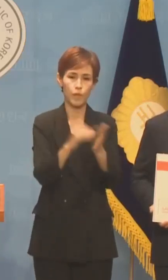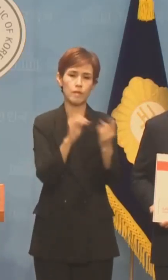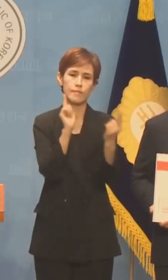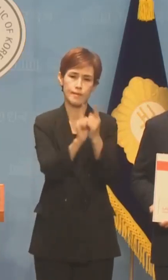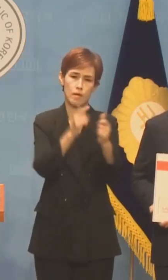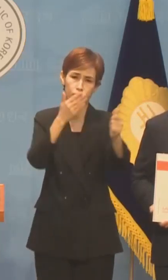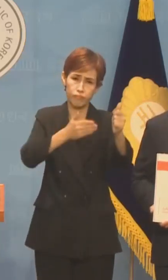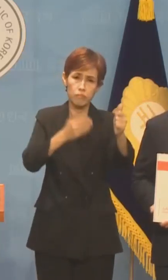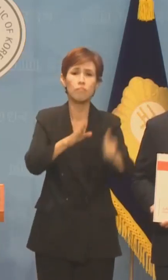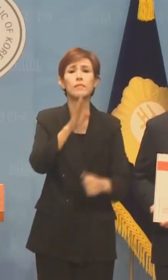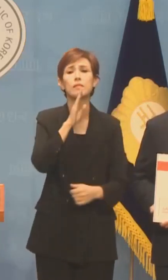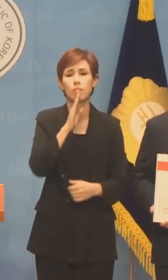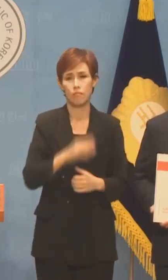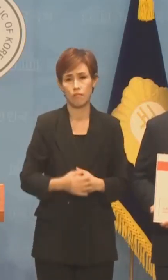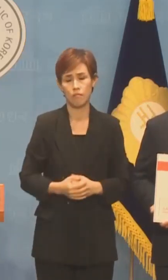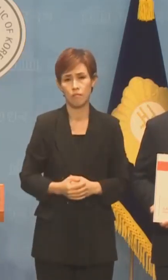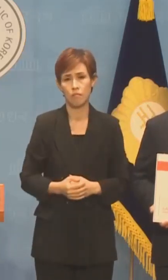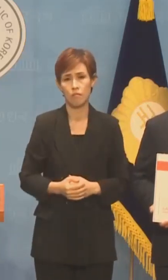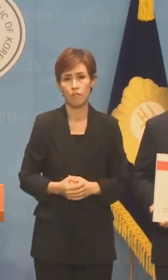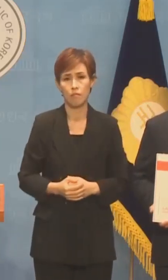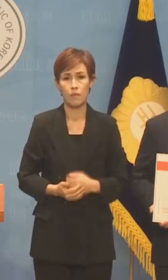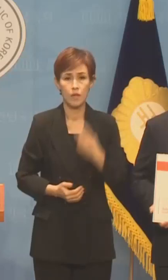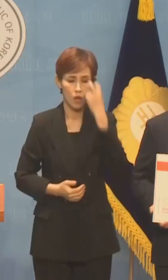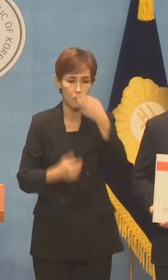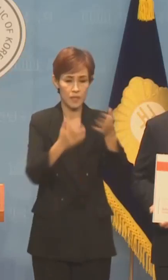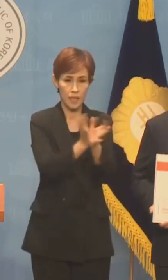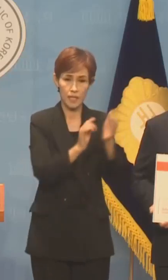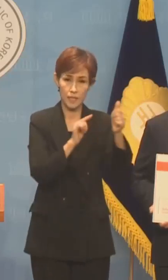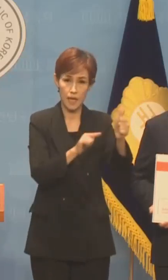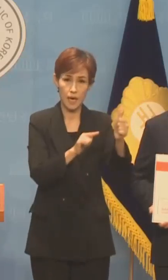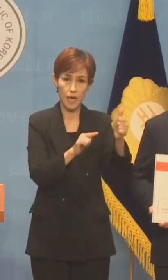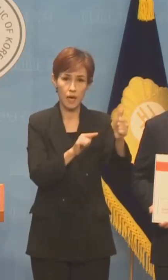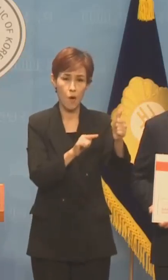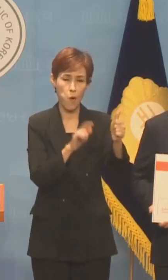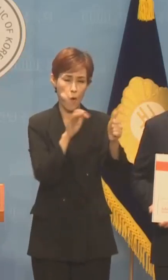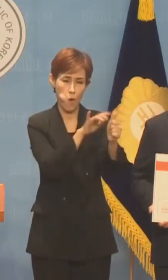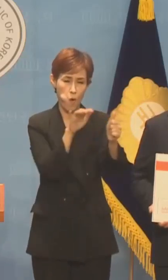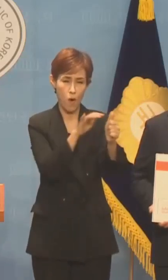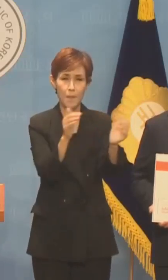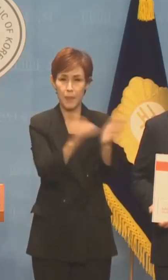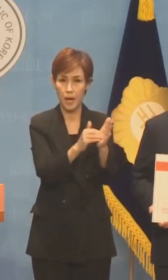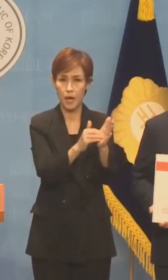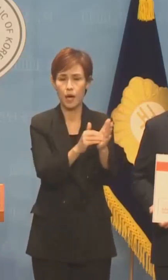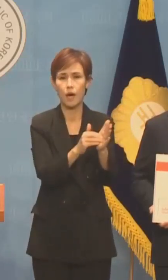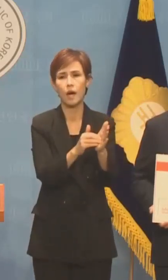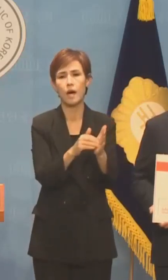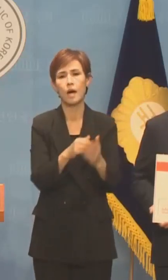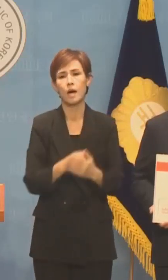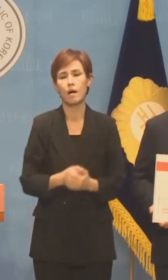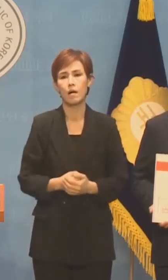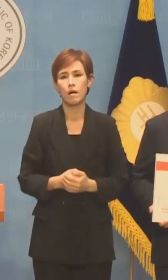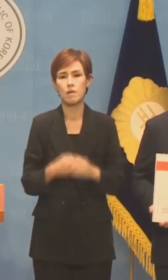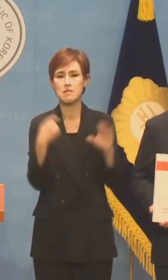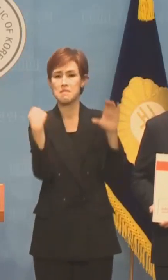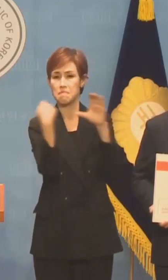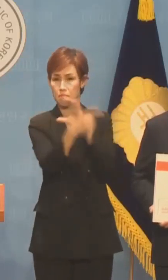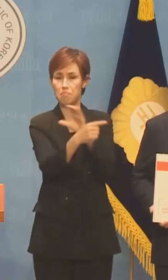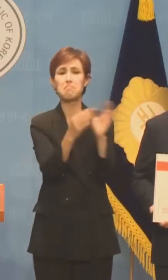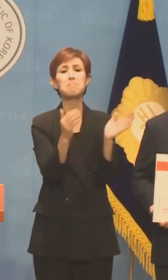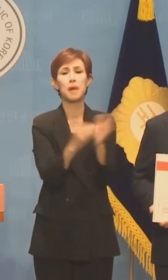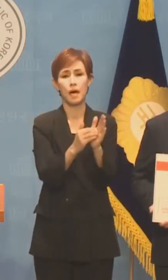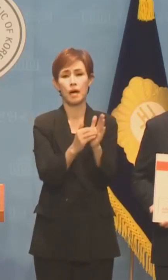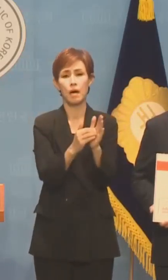만남을 요청해야 되는데 경비단장을 비열하게 속인 것입니다. 전자 공문을